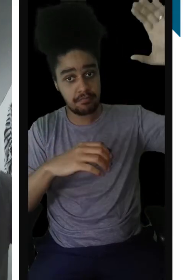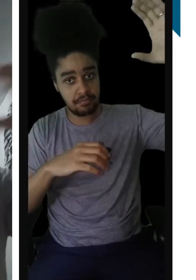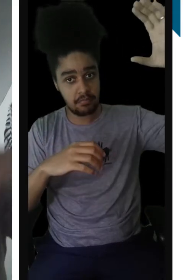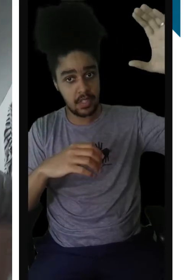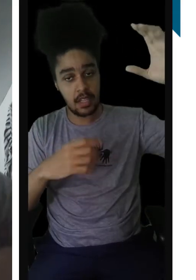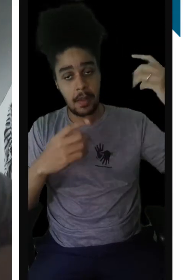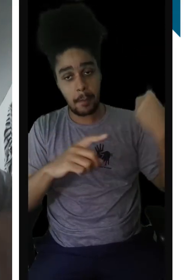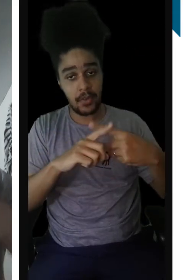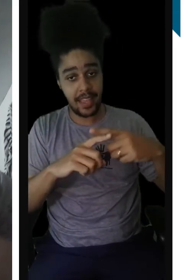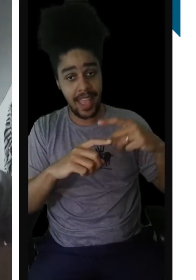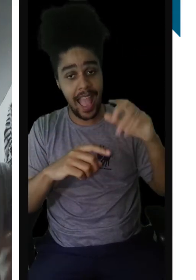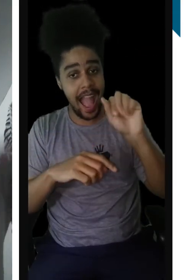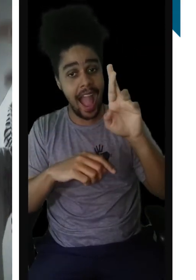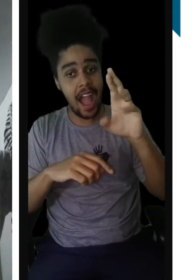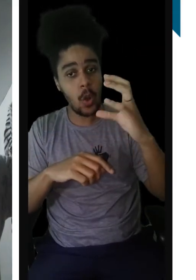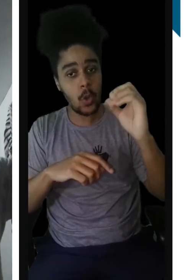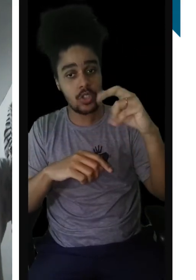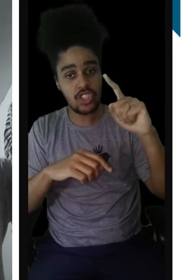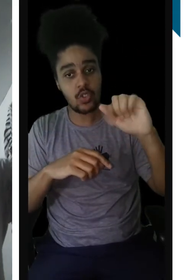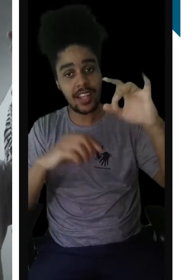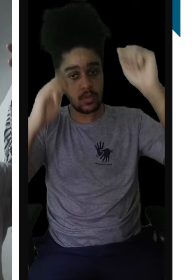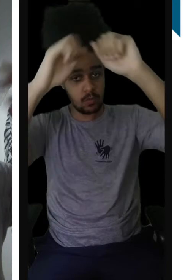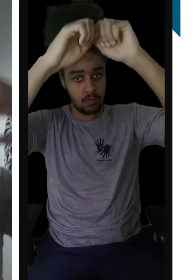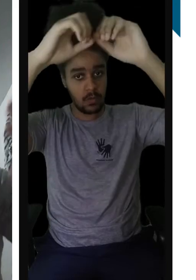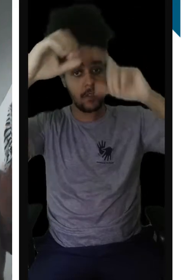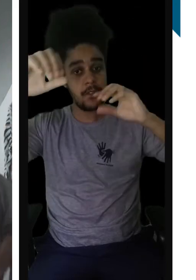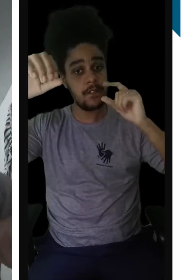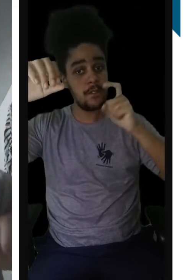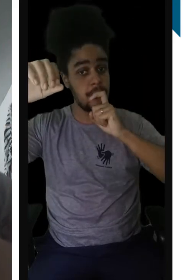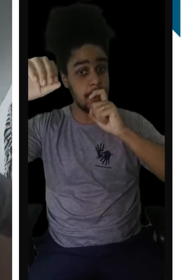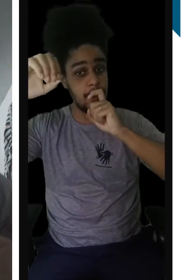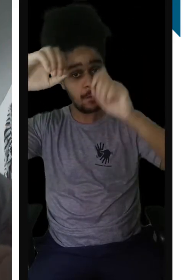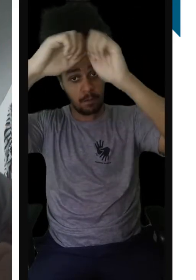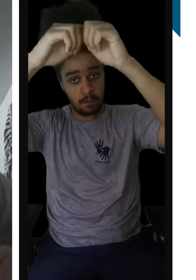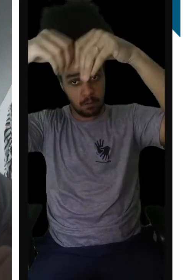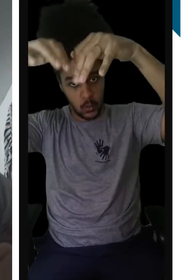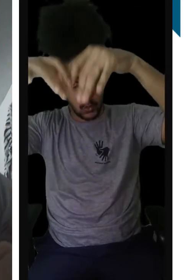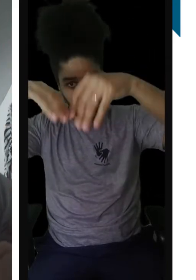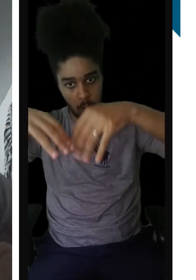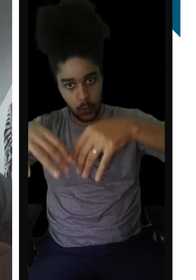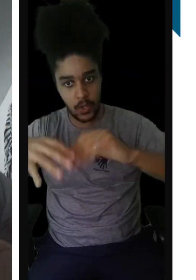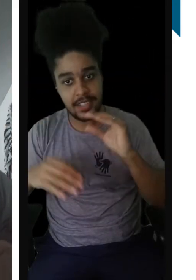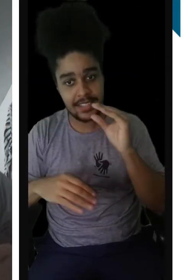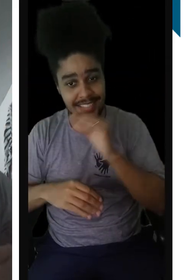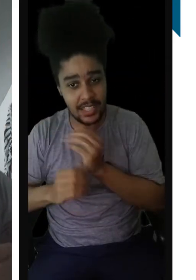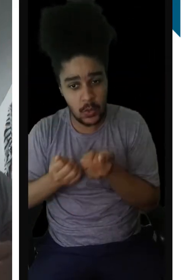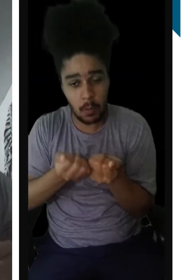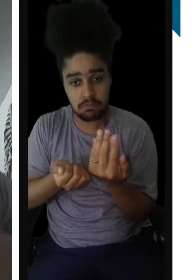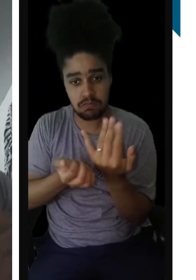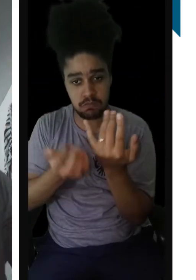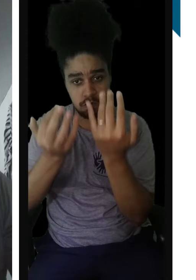o ar frio descer e o ar quente subir, né? É por isso que se você botar uma leiteira no fogo,